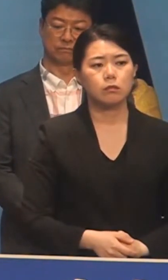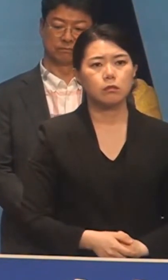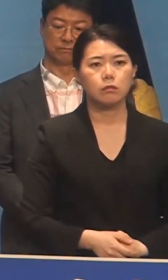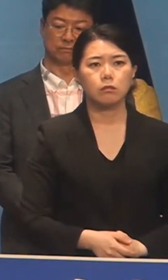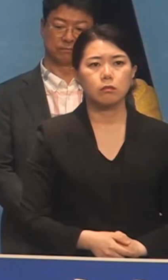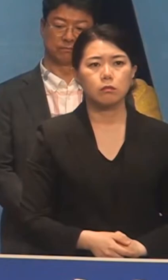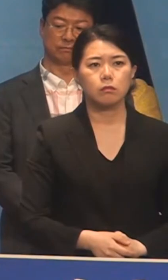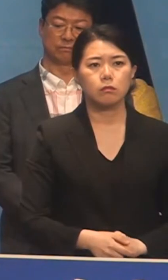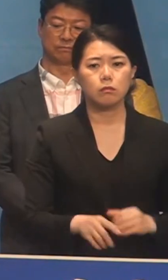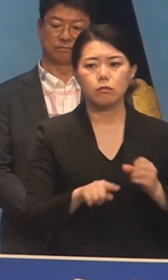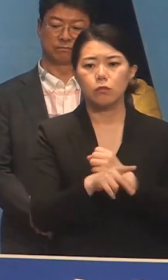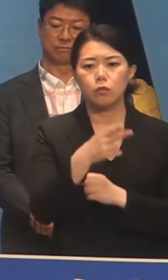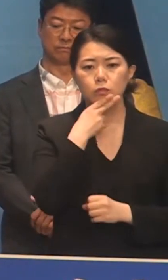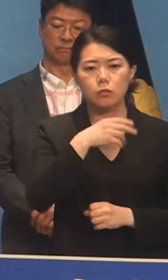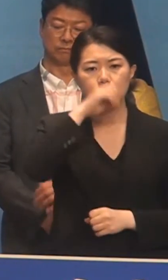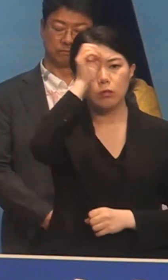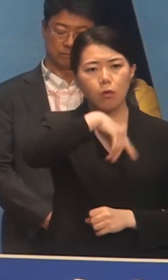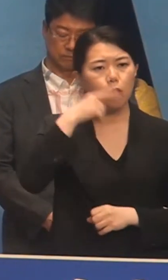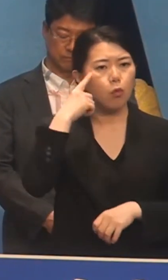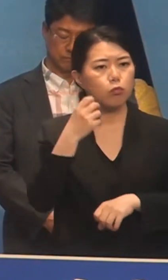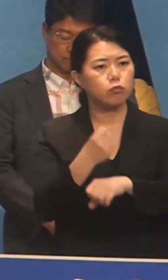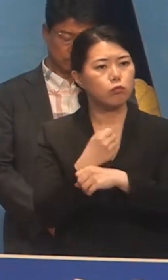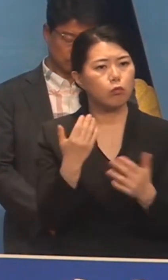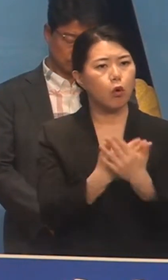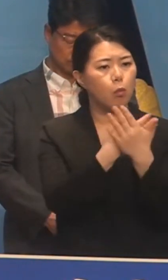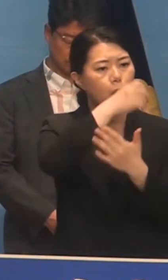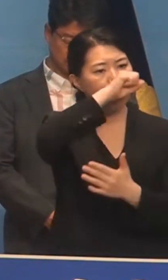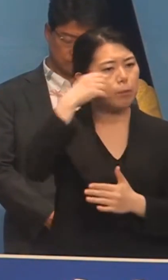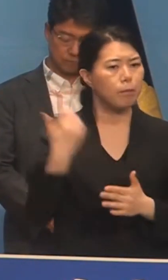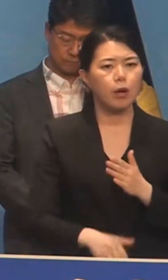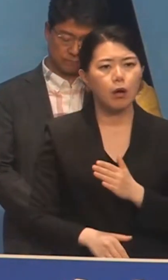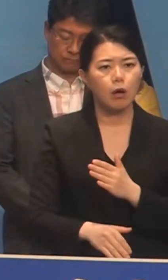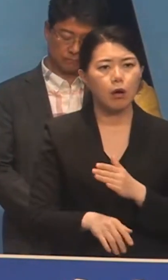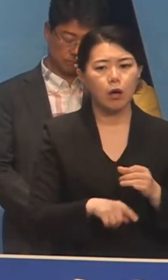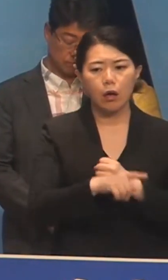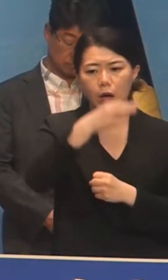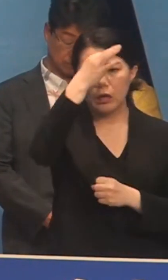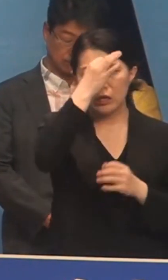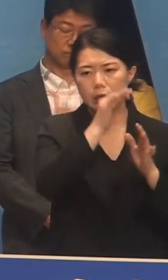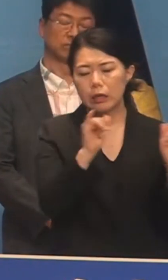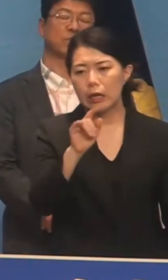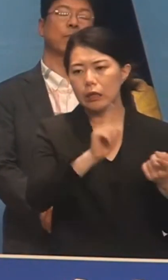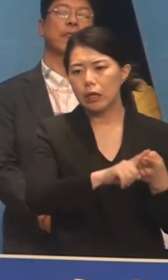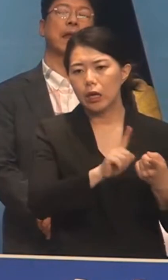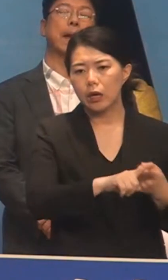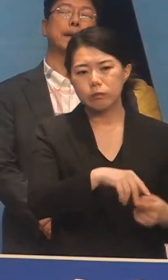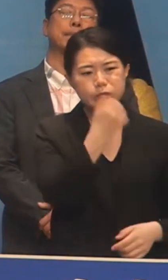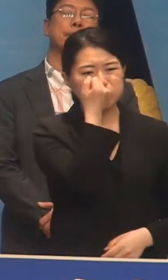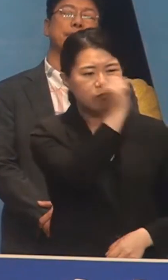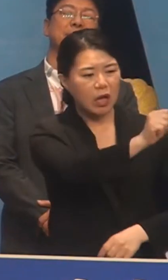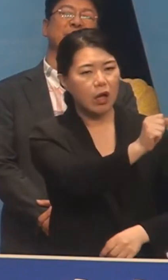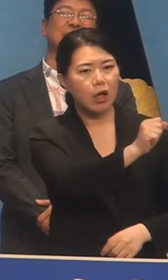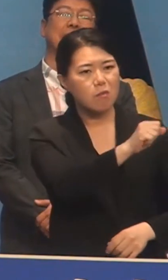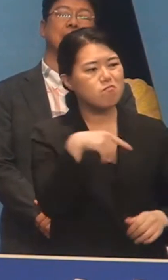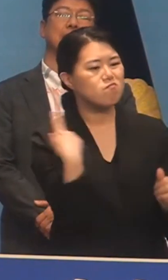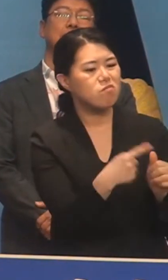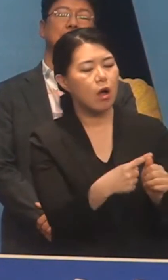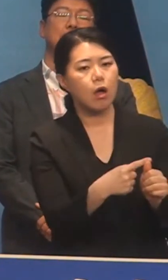근거 없는 일방적 연구개발 예산삭감, 과학기술인을 향한 부당한 낙인과